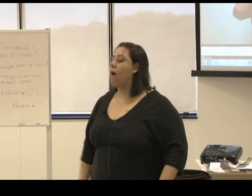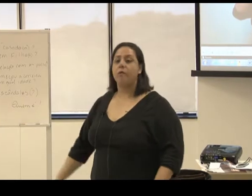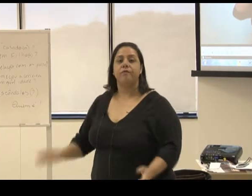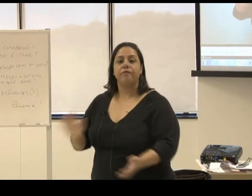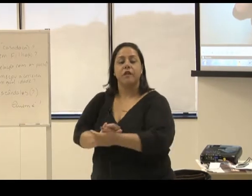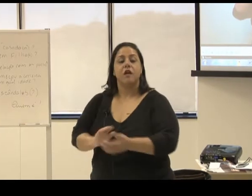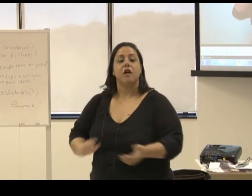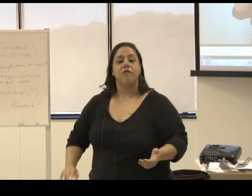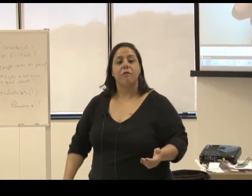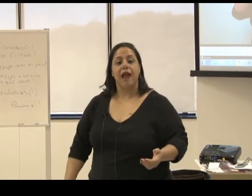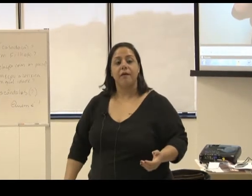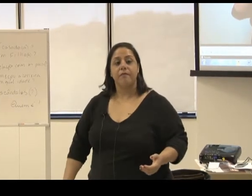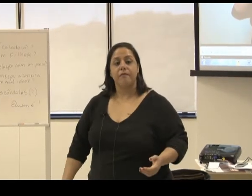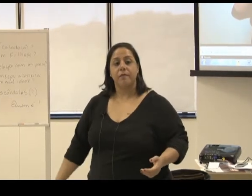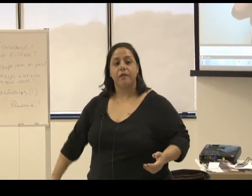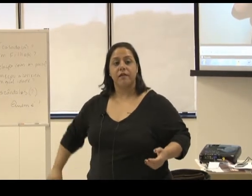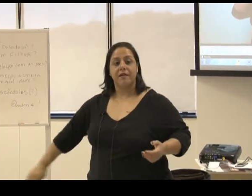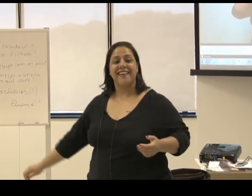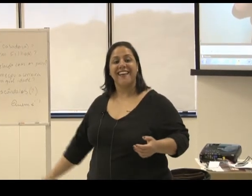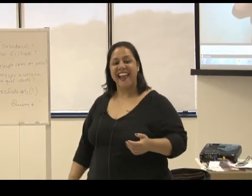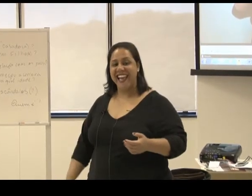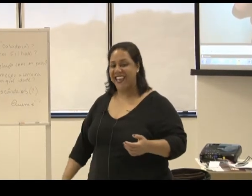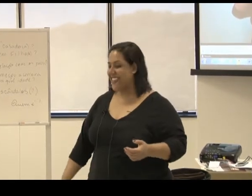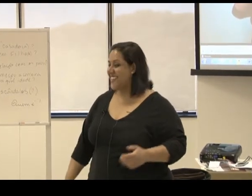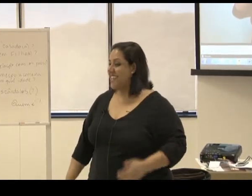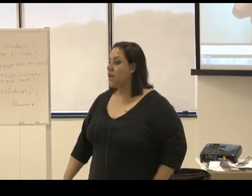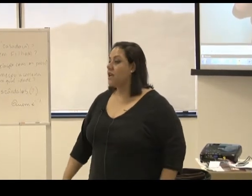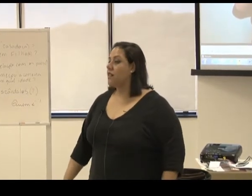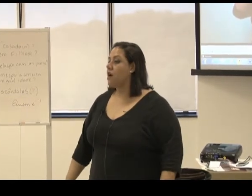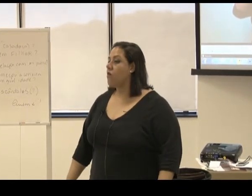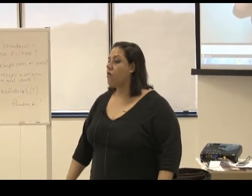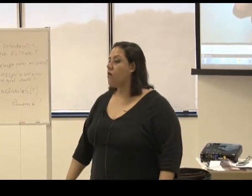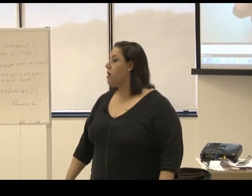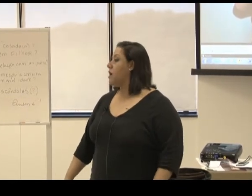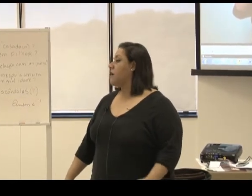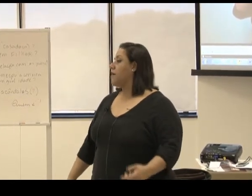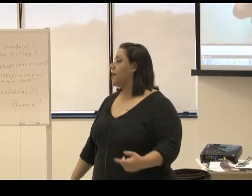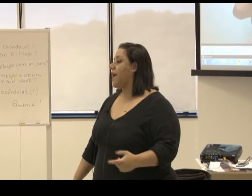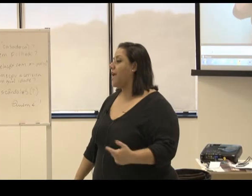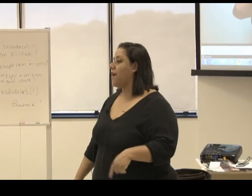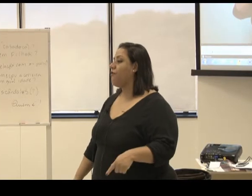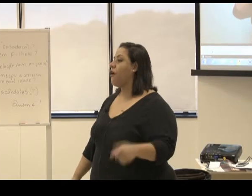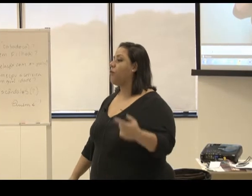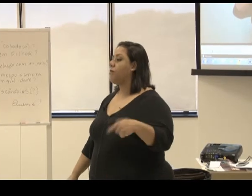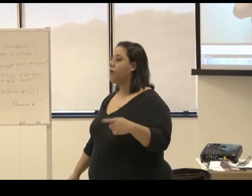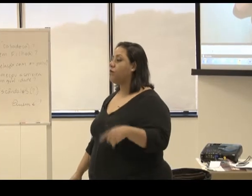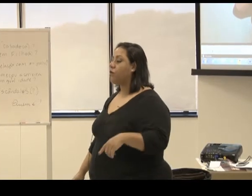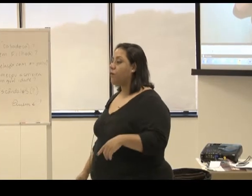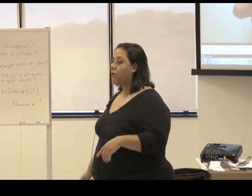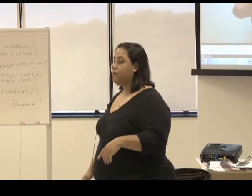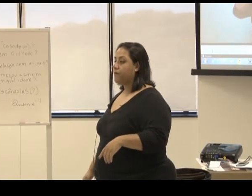Bom, vamos lá? Olha lá. Então, quem foi o primeiro grupo?